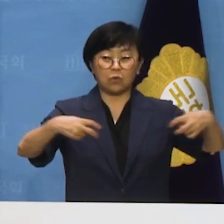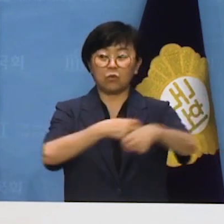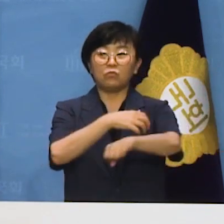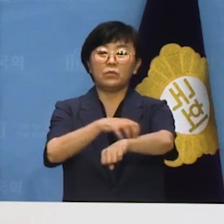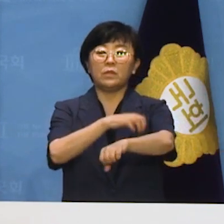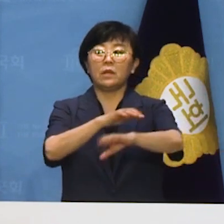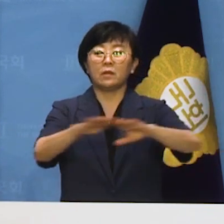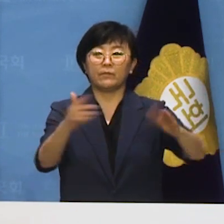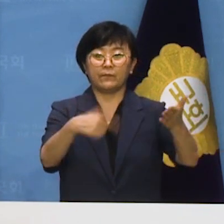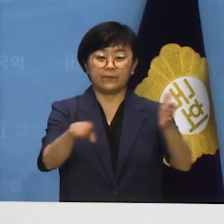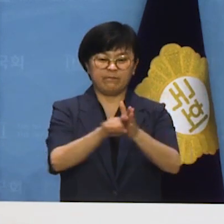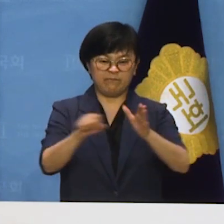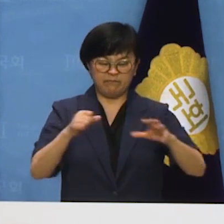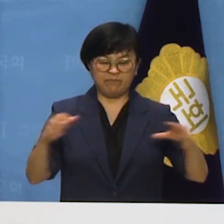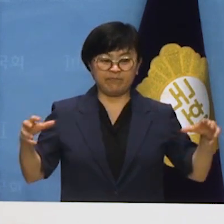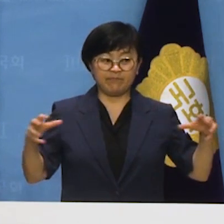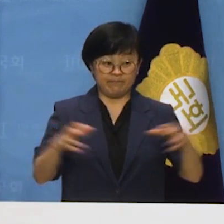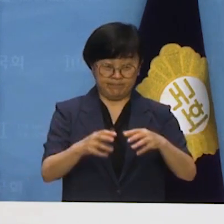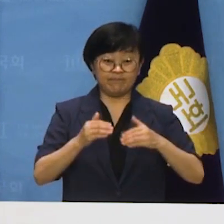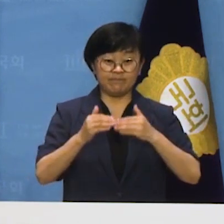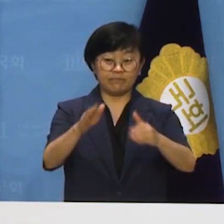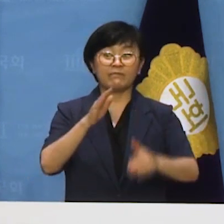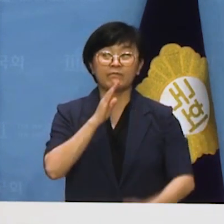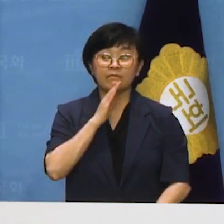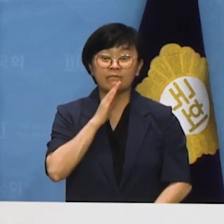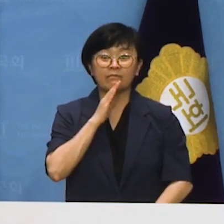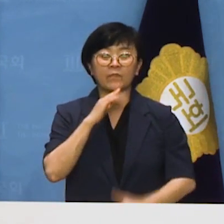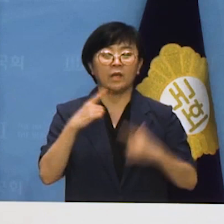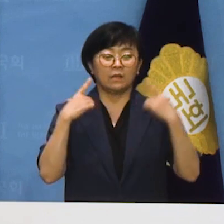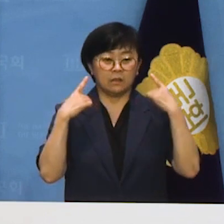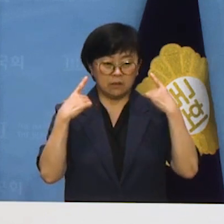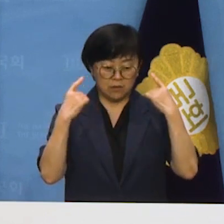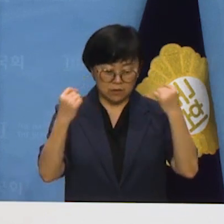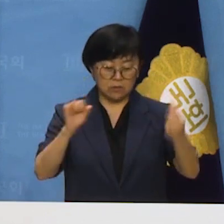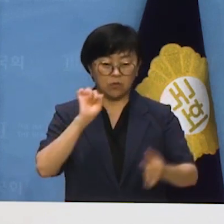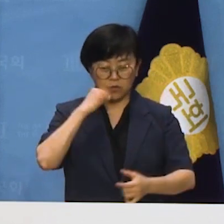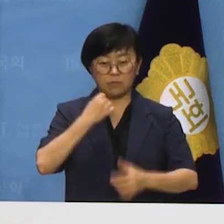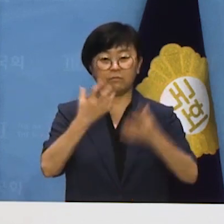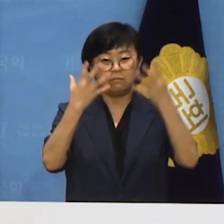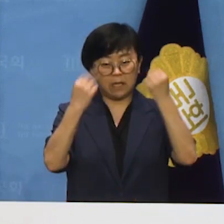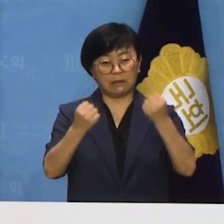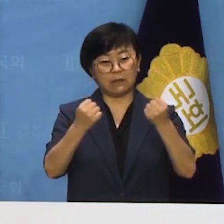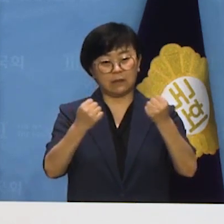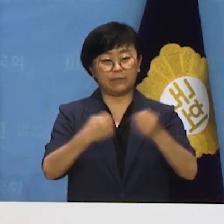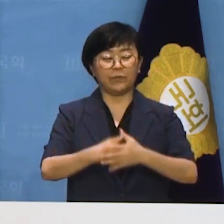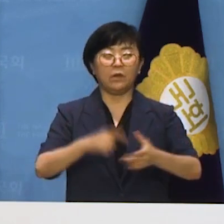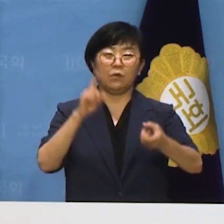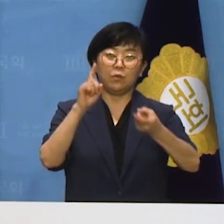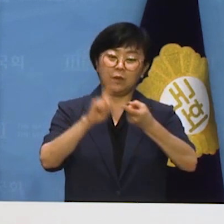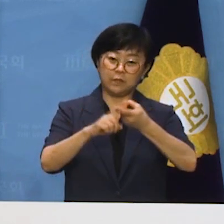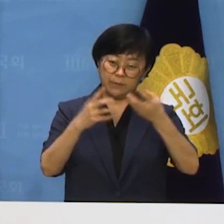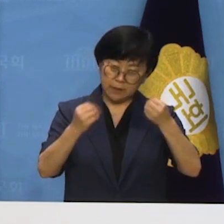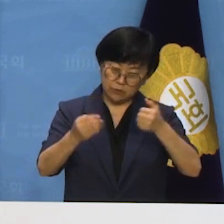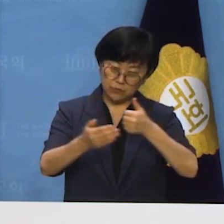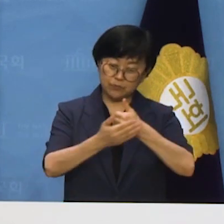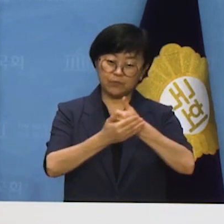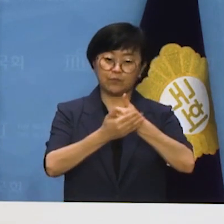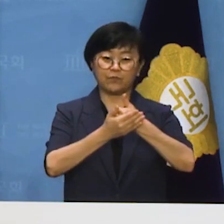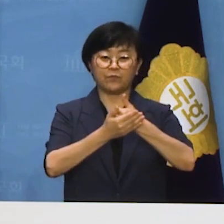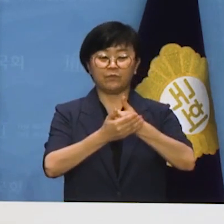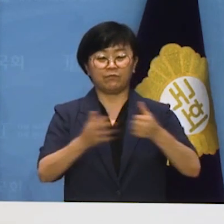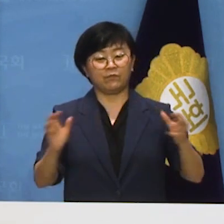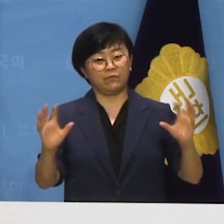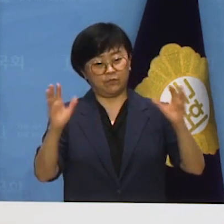해소하고자 힘을 합쳐서 하고 있는 사안입니다만 여전히 난관이 많습니다 여러분들께서 많은 관심과 응원을